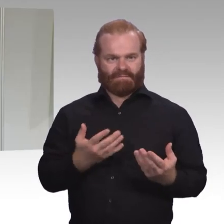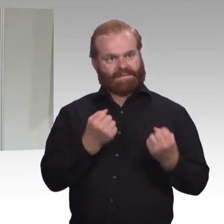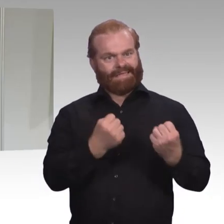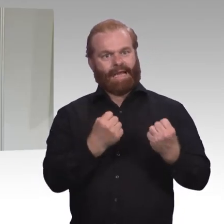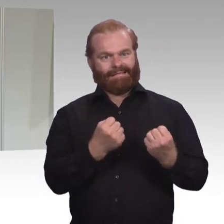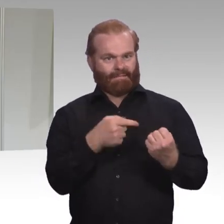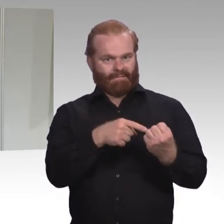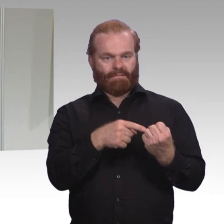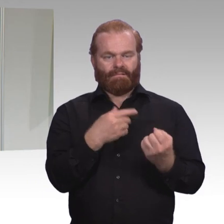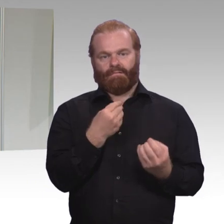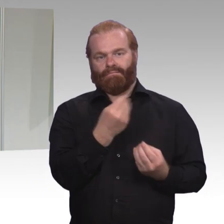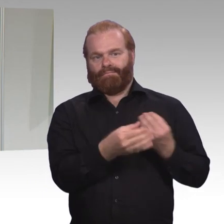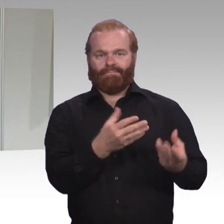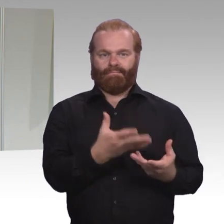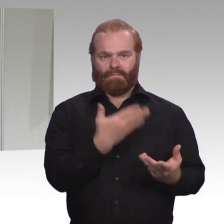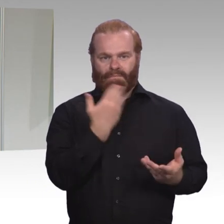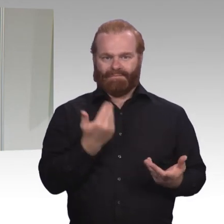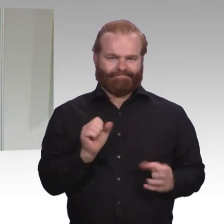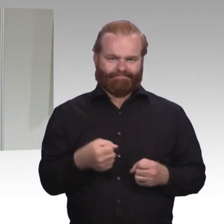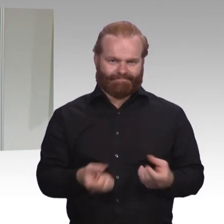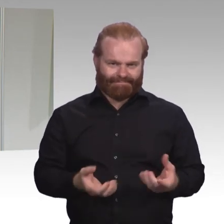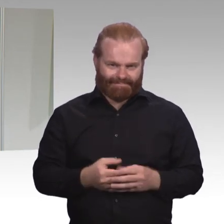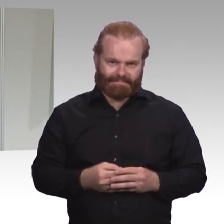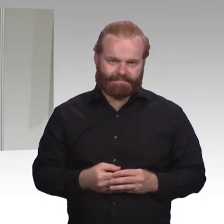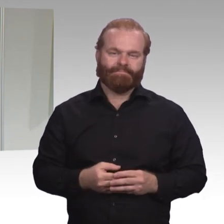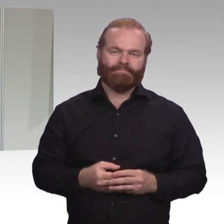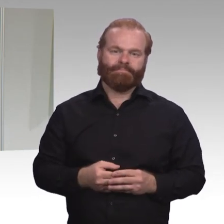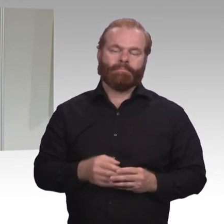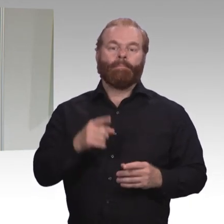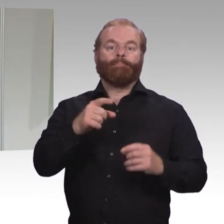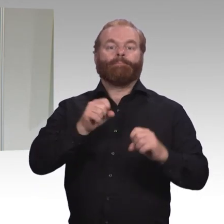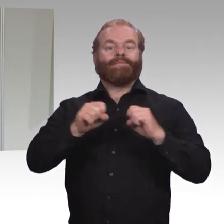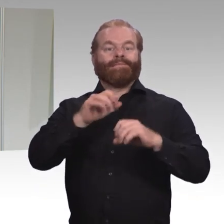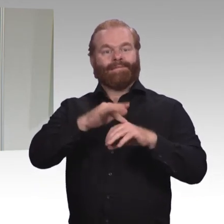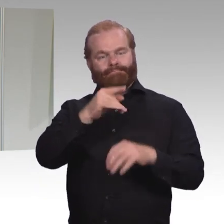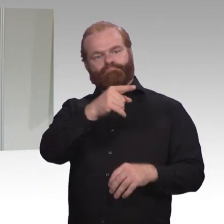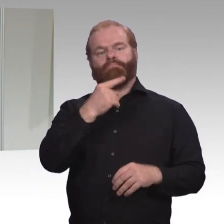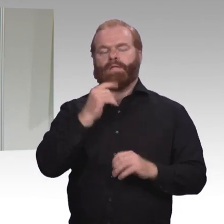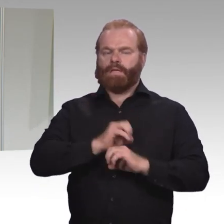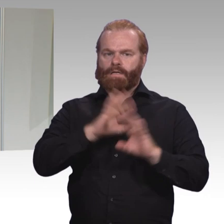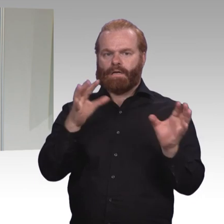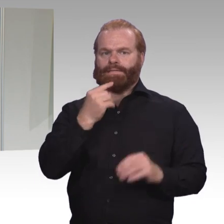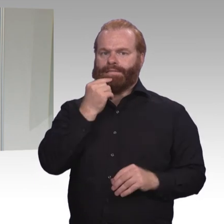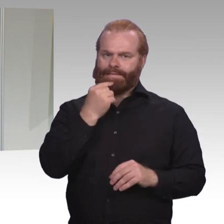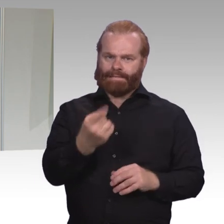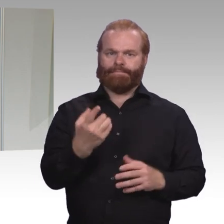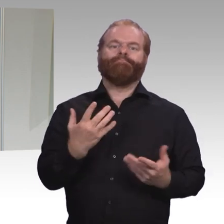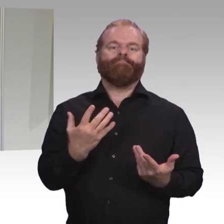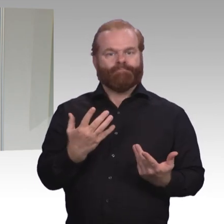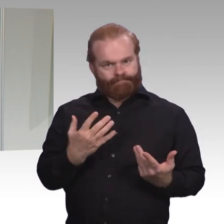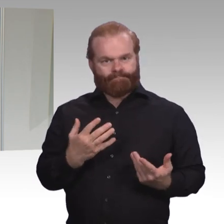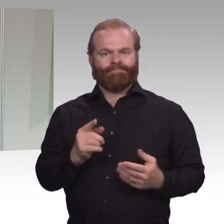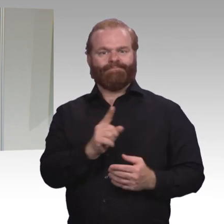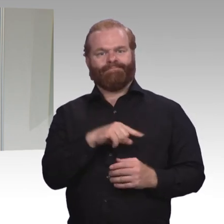Die Ministerin hat deutlich gesagt, dass wir unseren Soldaten auch Vertrauen schenken, dass wir ihnen politische Rückendeckung geben, dass